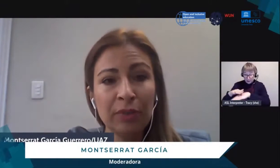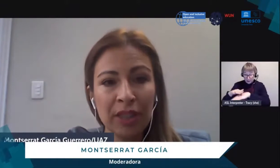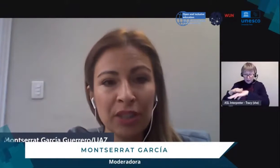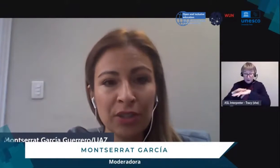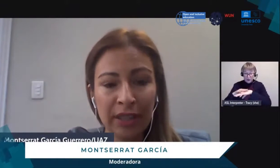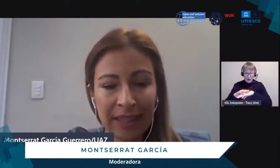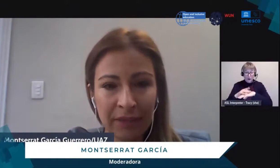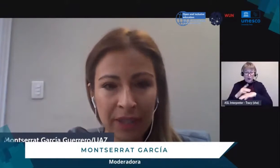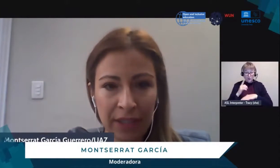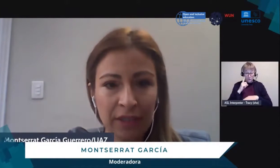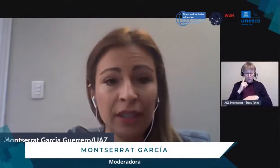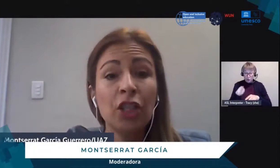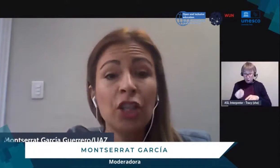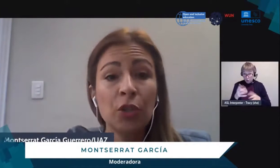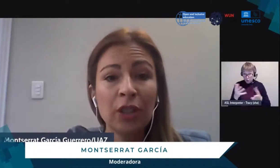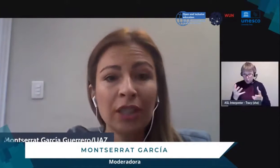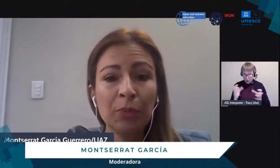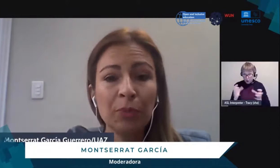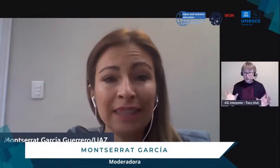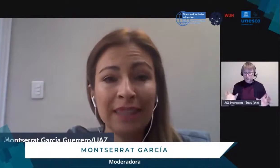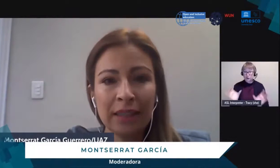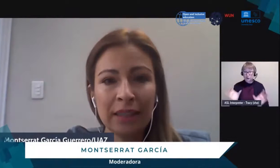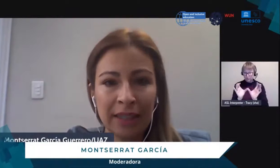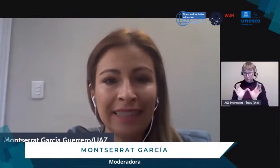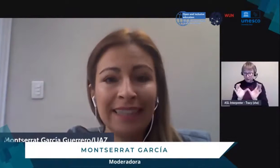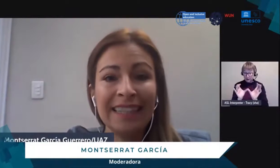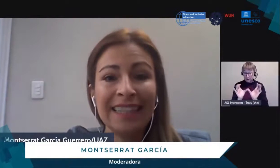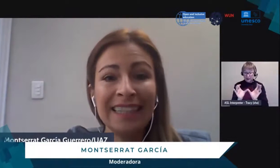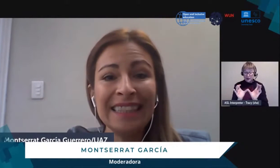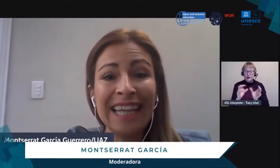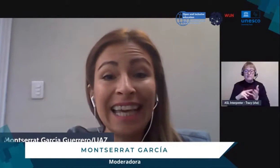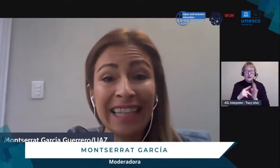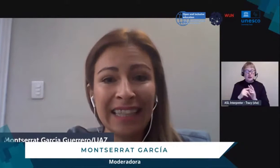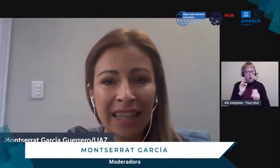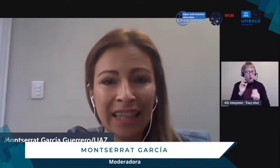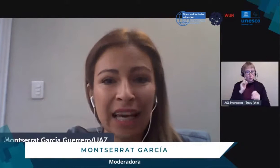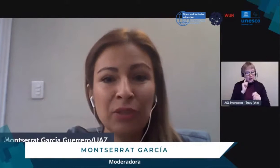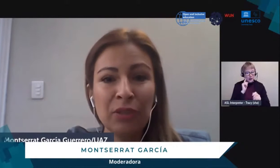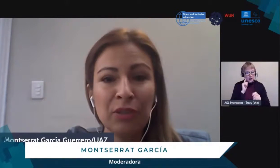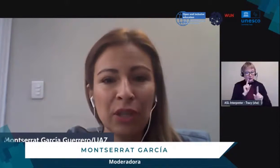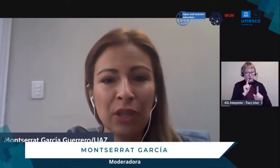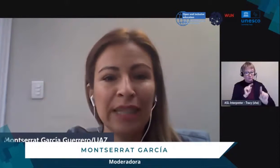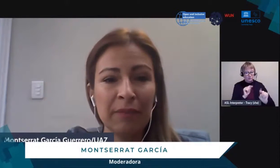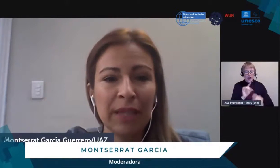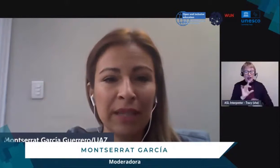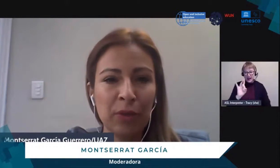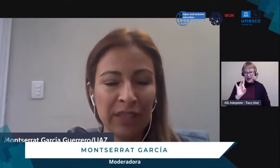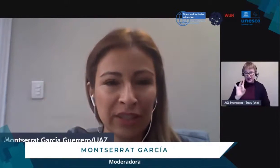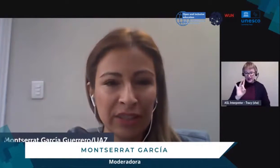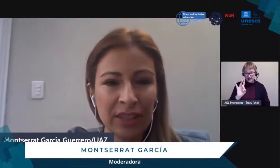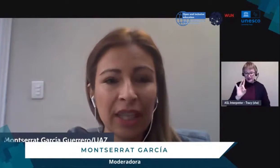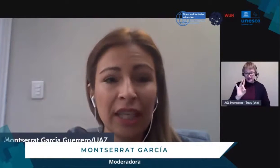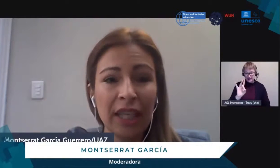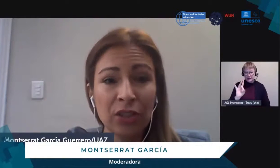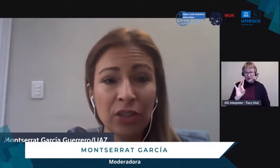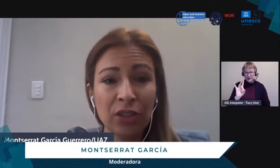certificado necesitan participar en al menos 8 de los 10 webinars y